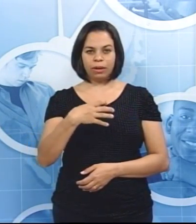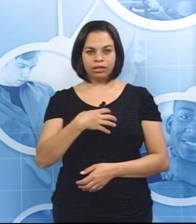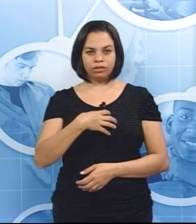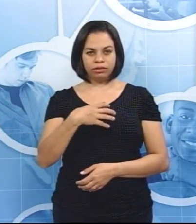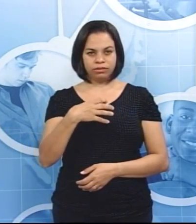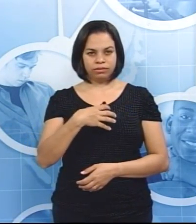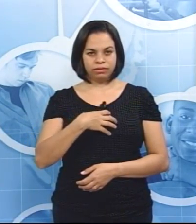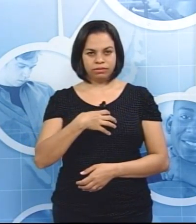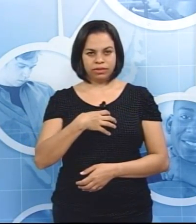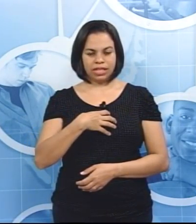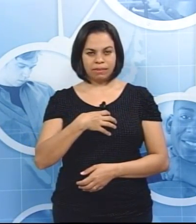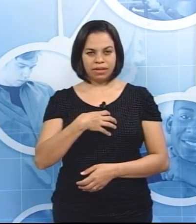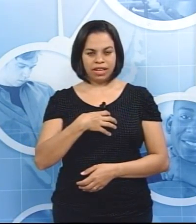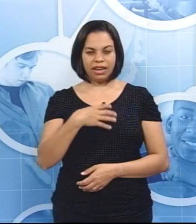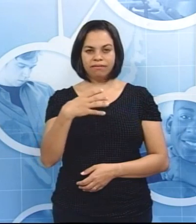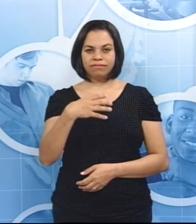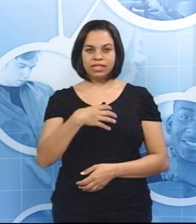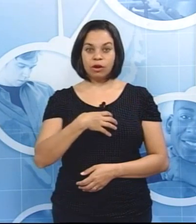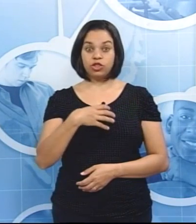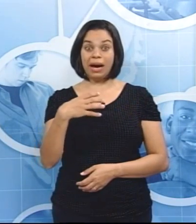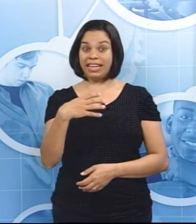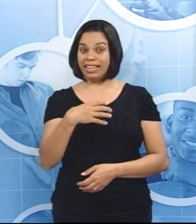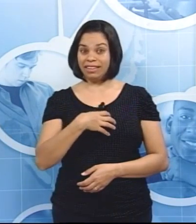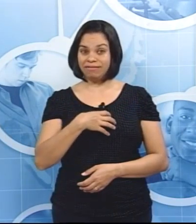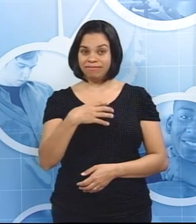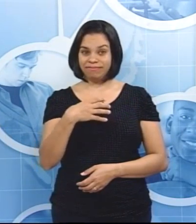peito, dessa maneira. Sinal de Bahia.